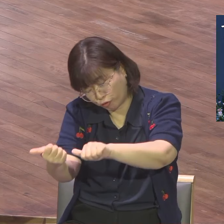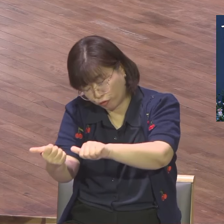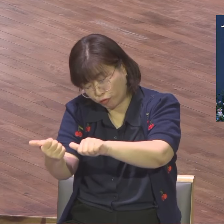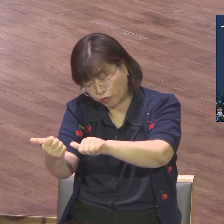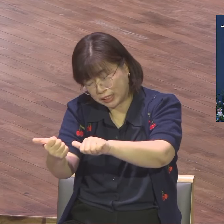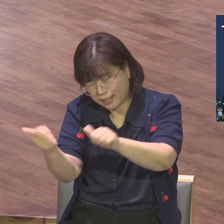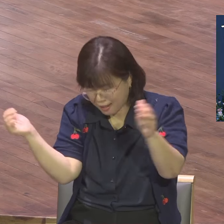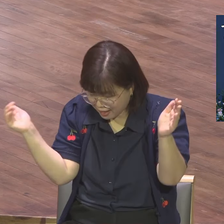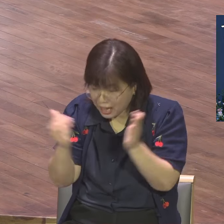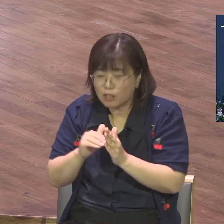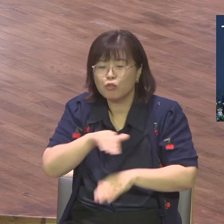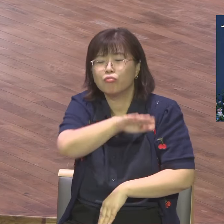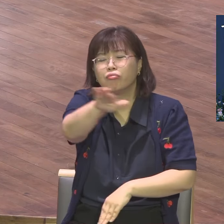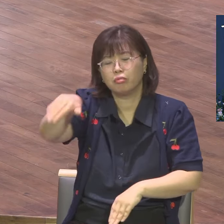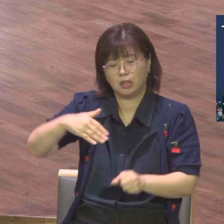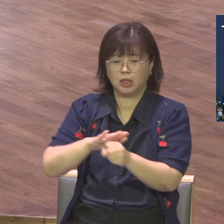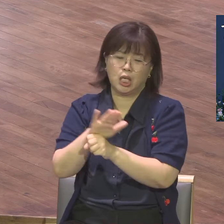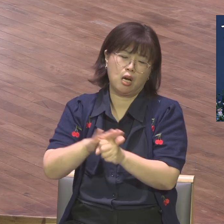나를 사랑했어.